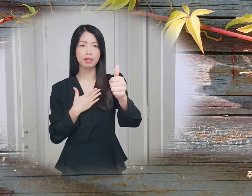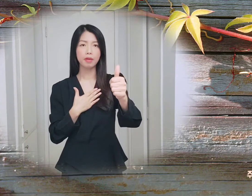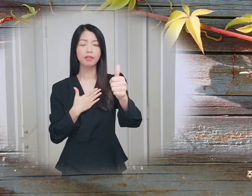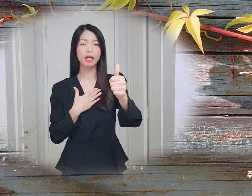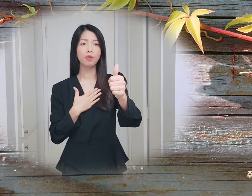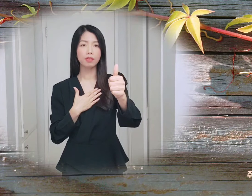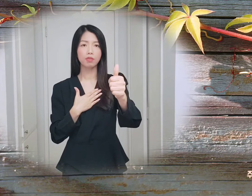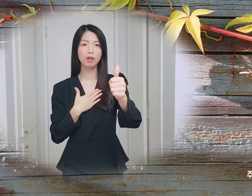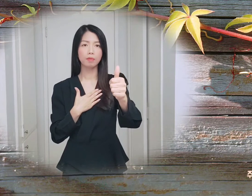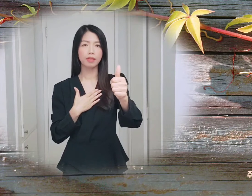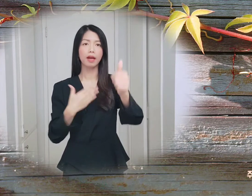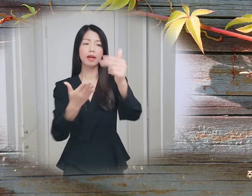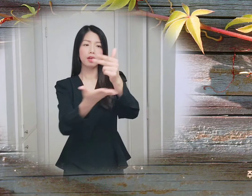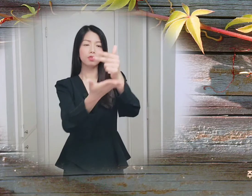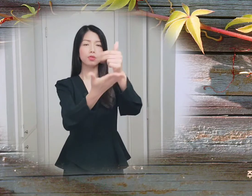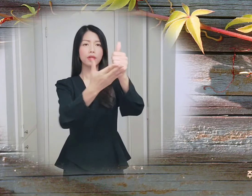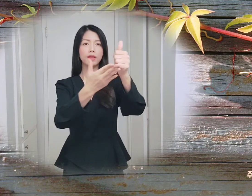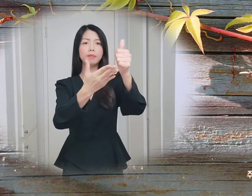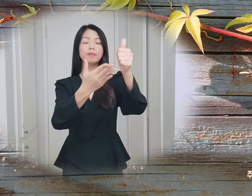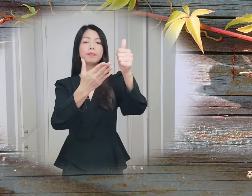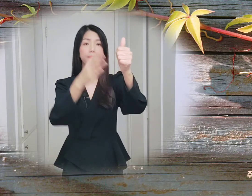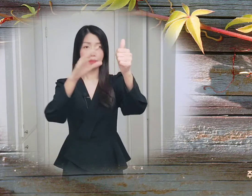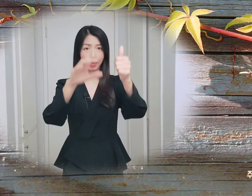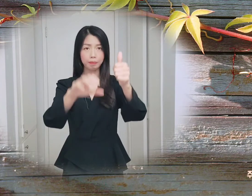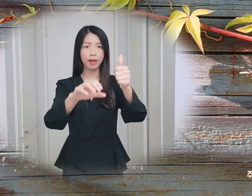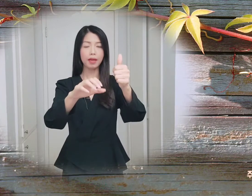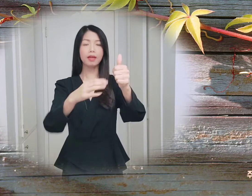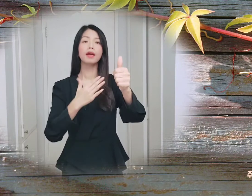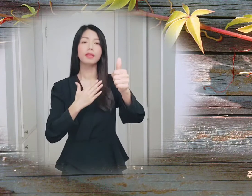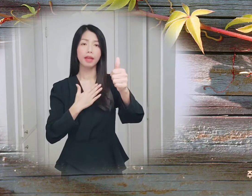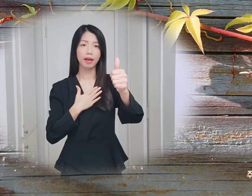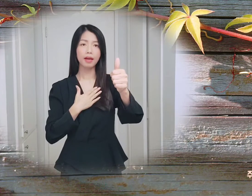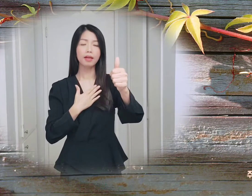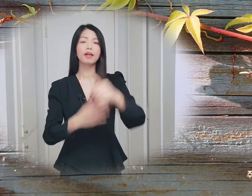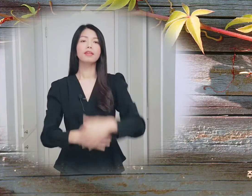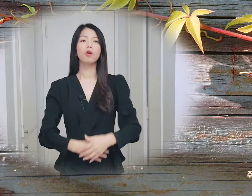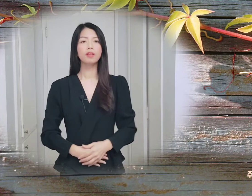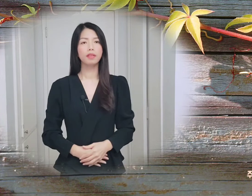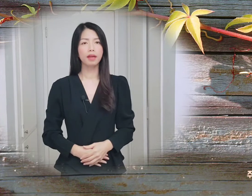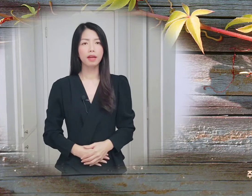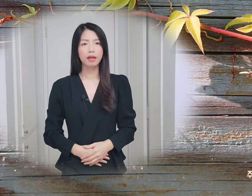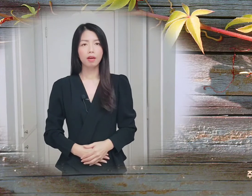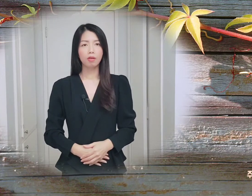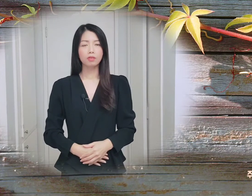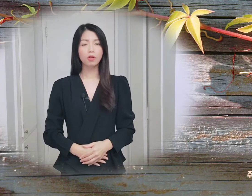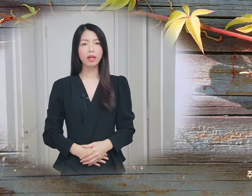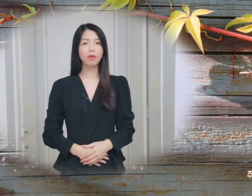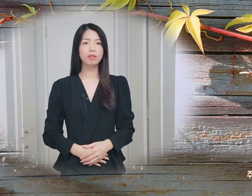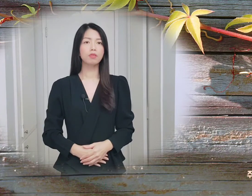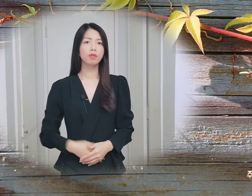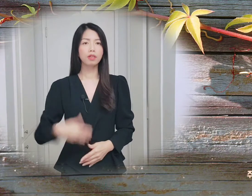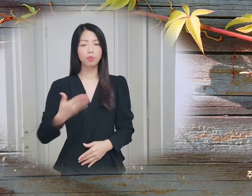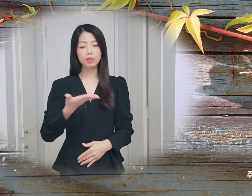가슴에 대시면 나라고 하는 뜻의 수어가 됩니다. 주님 앞에 내가 서 있네.